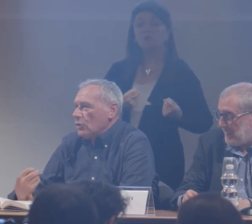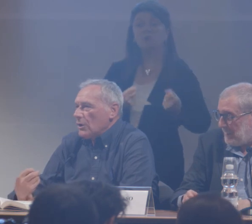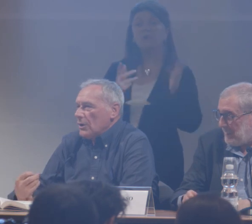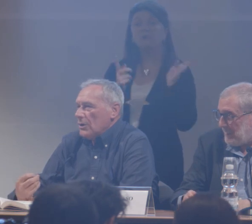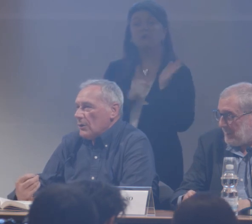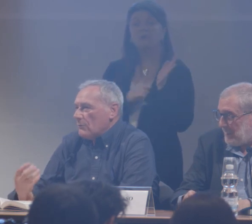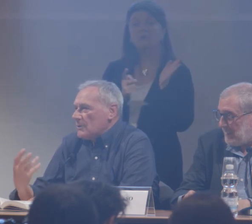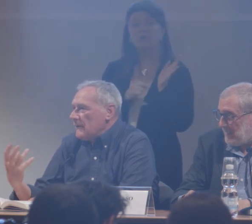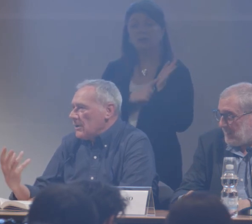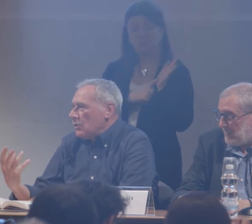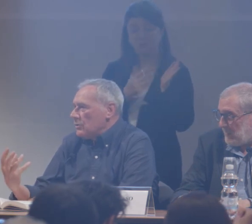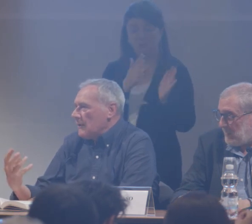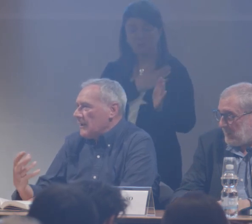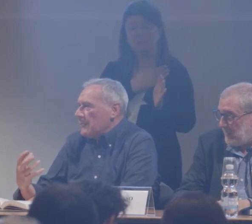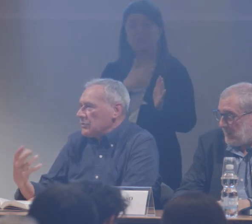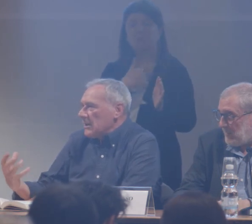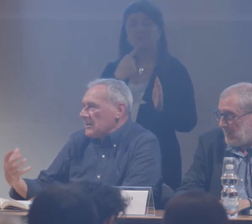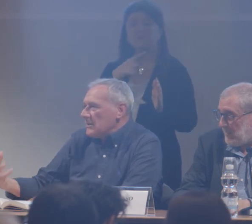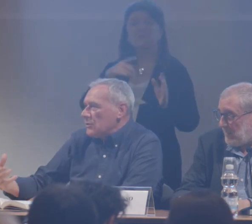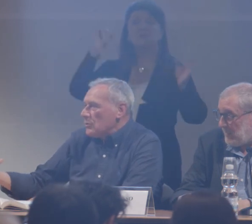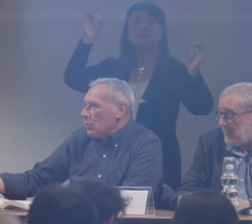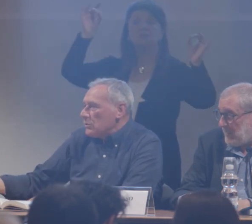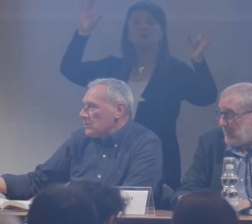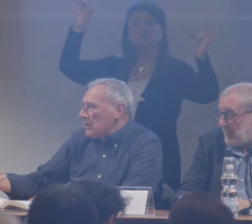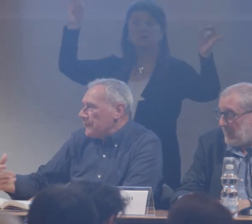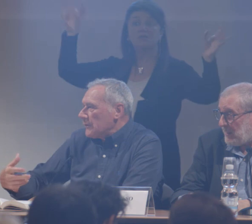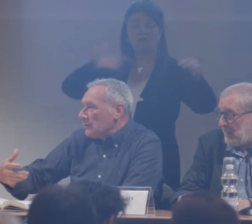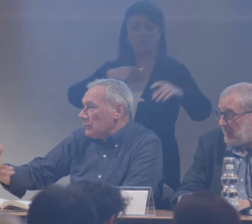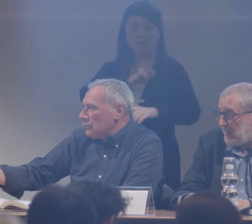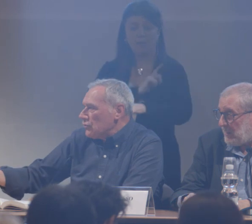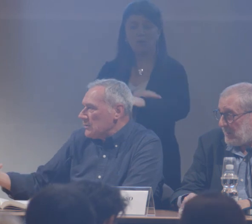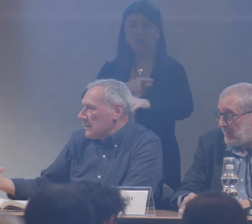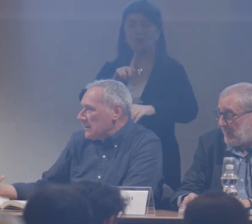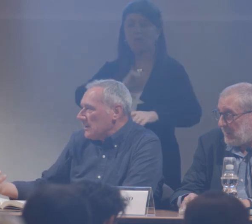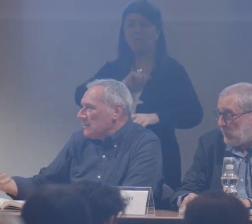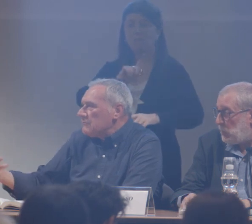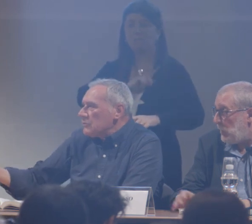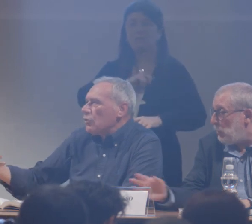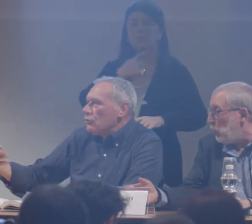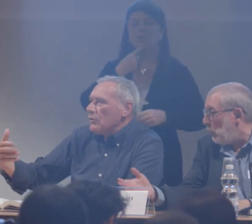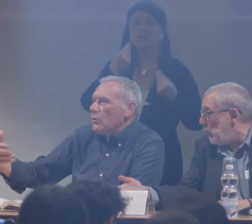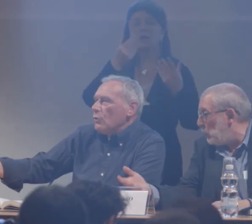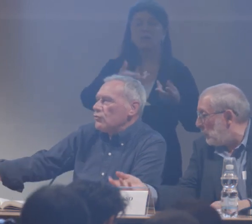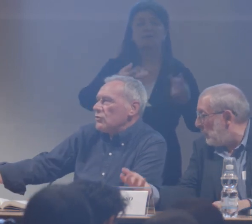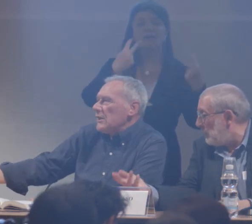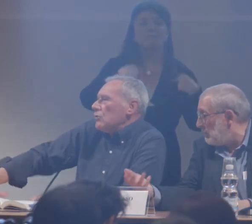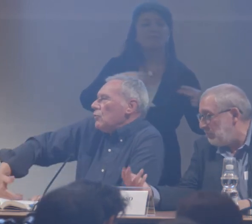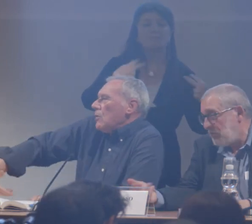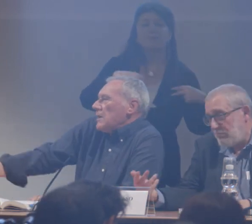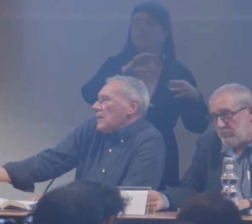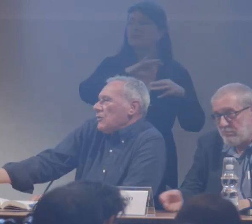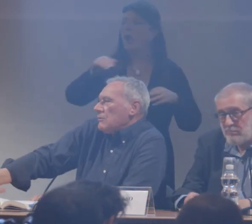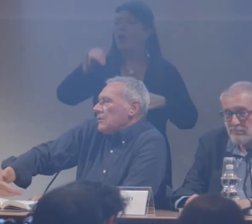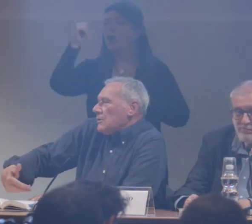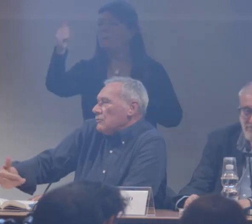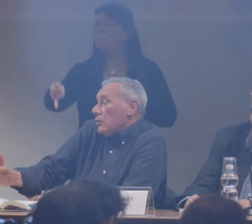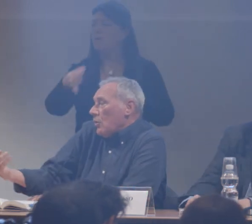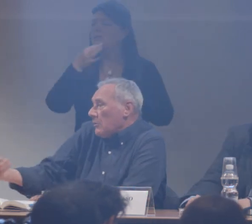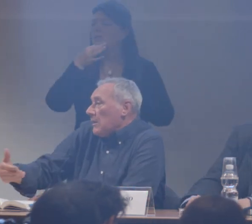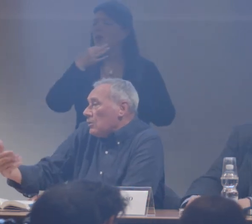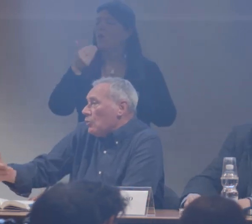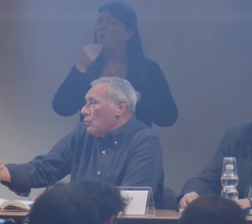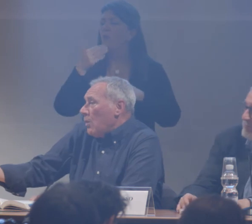diritto divino di avere potere di vita o di morte sui cittadini. Sì, uccidendo un uomo inutile. Uccidendo uomini che non.